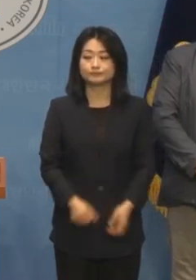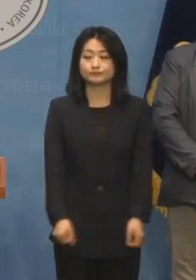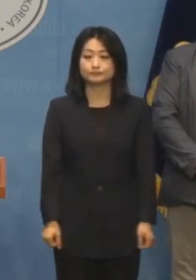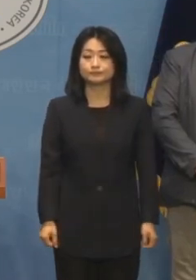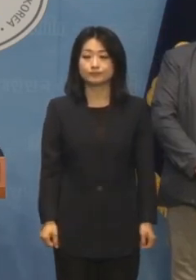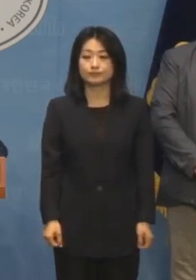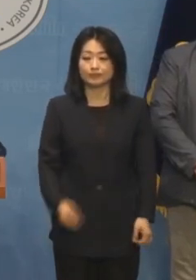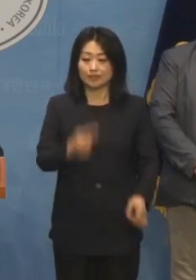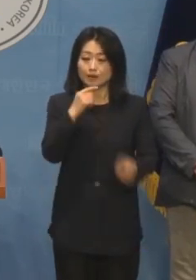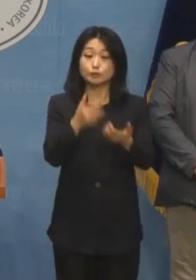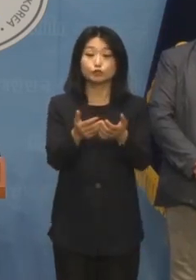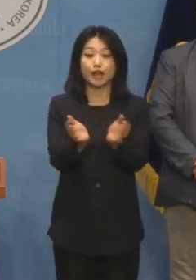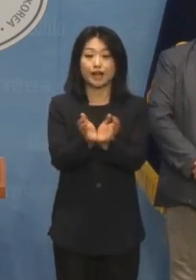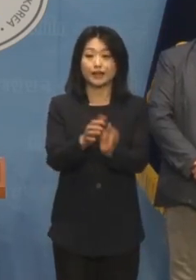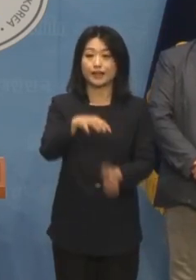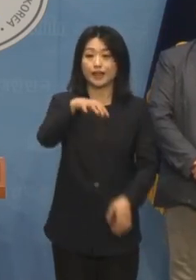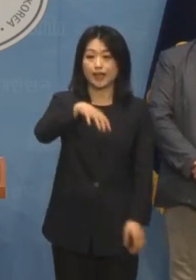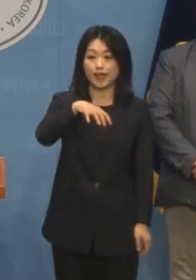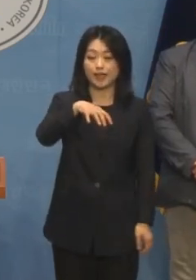저희 더불어민주당에